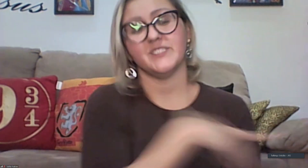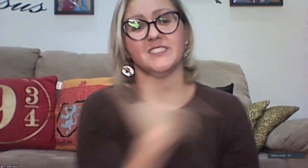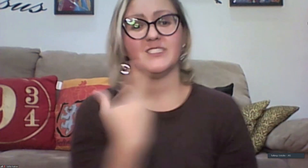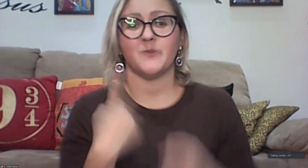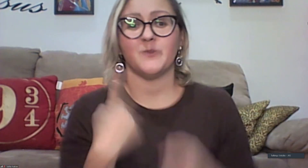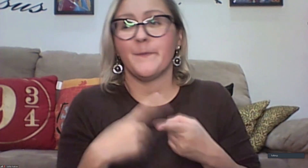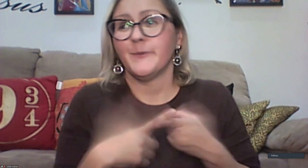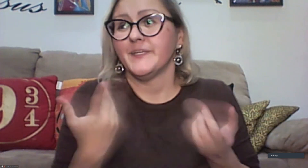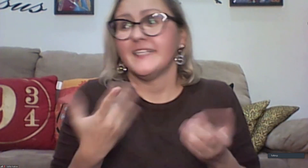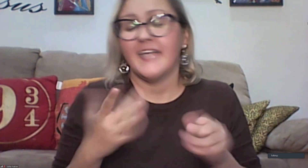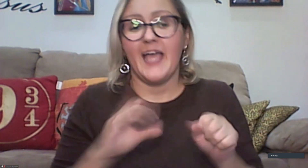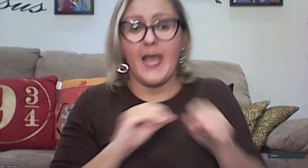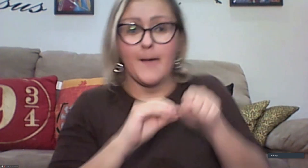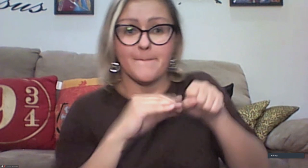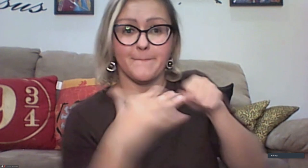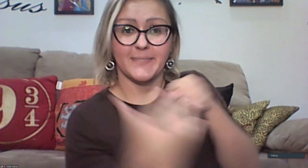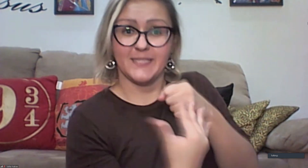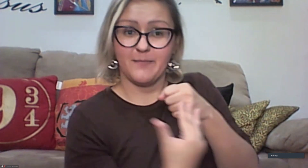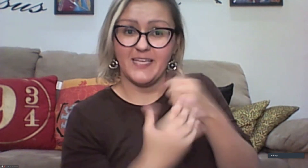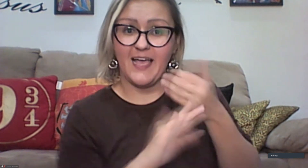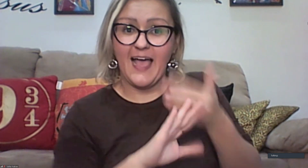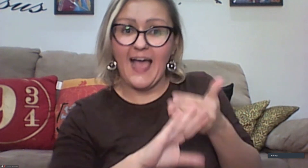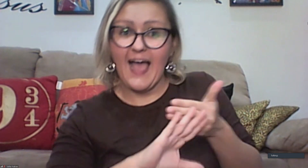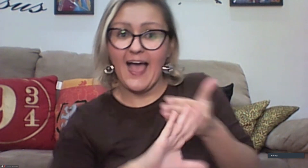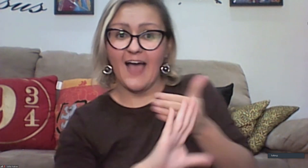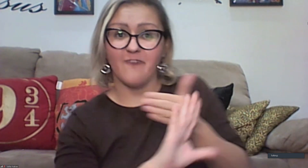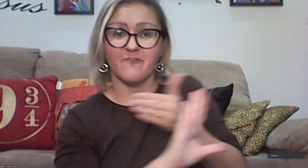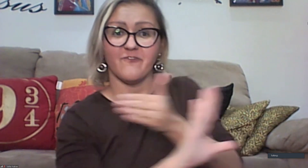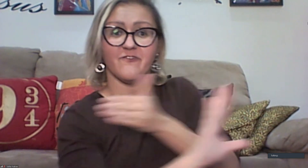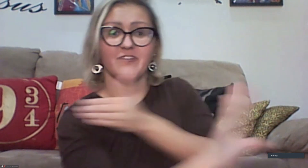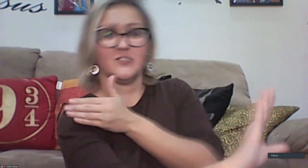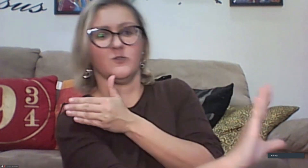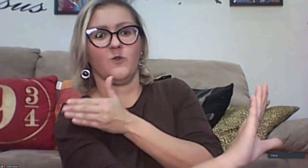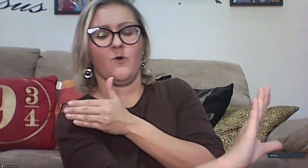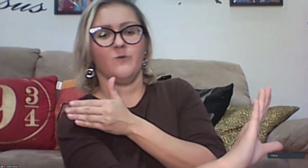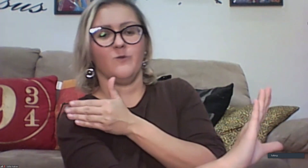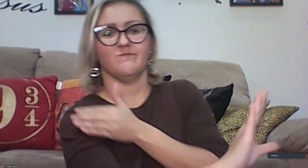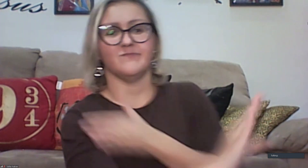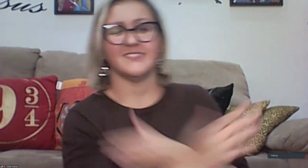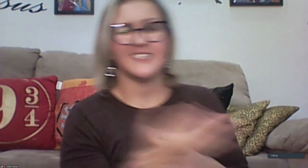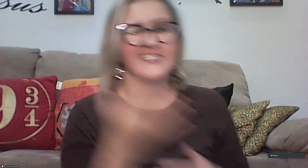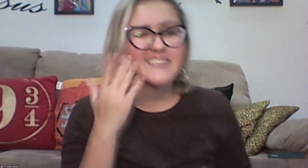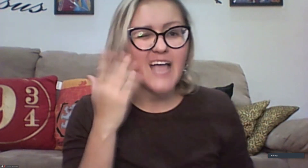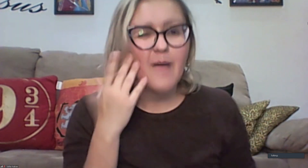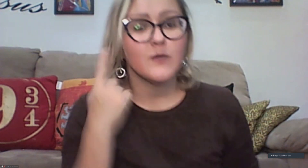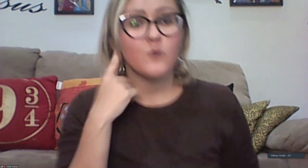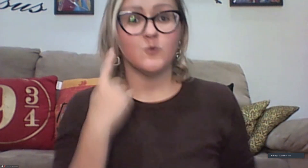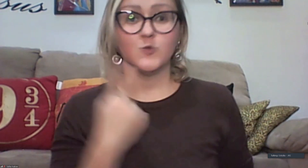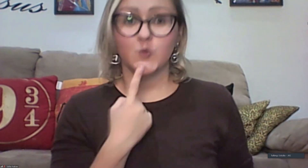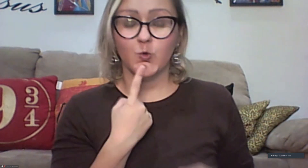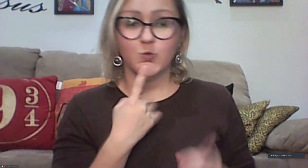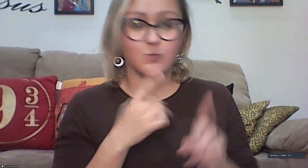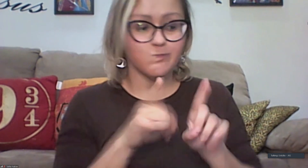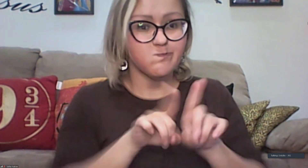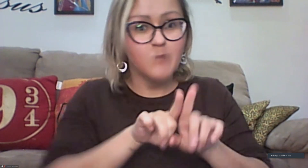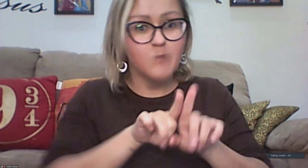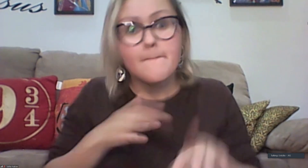ficou muito forte, muito pesado, criou-se uma dificuldade terrível para os surdos, porque houve este afastamento,